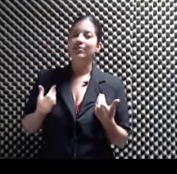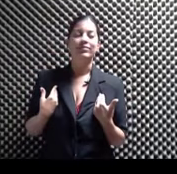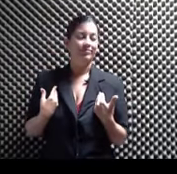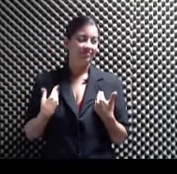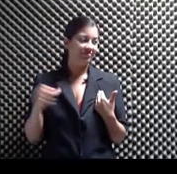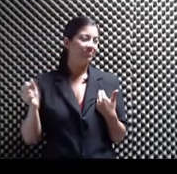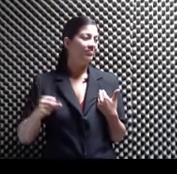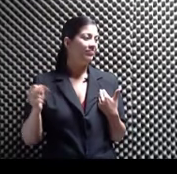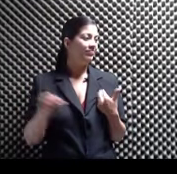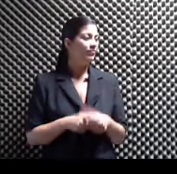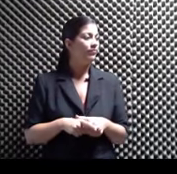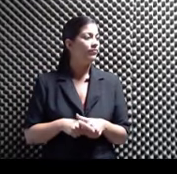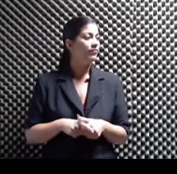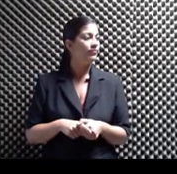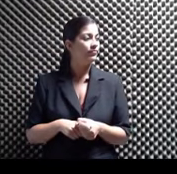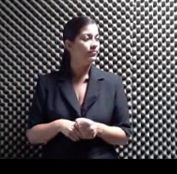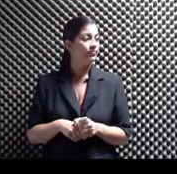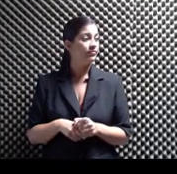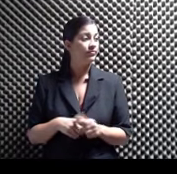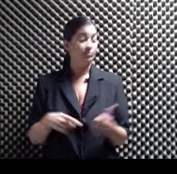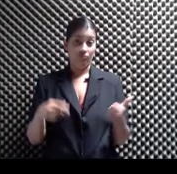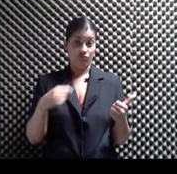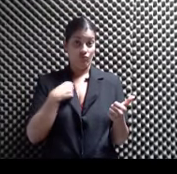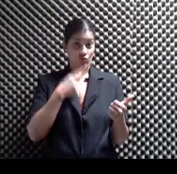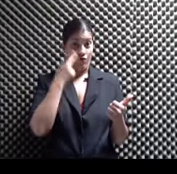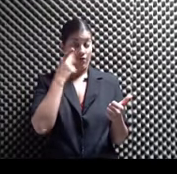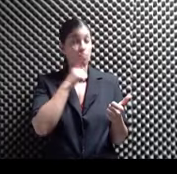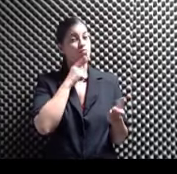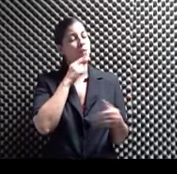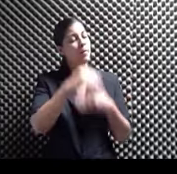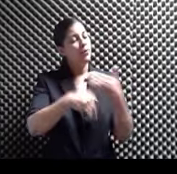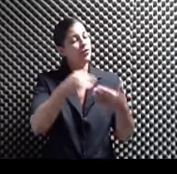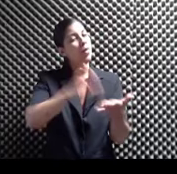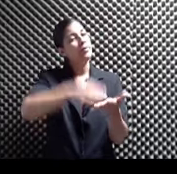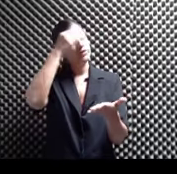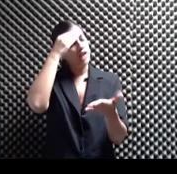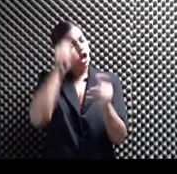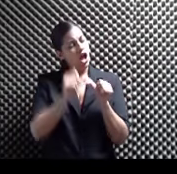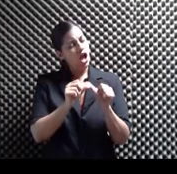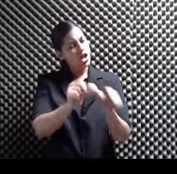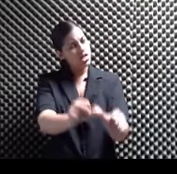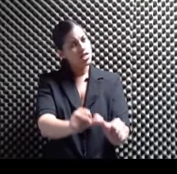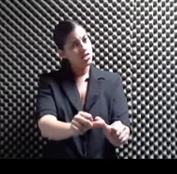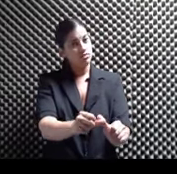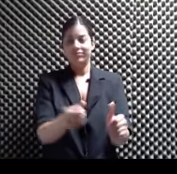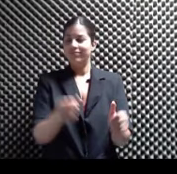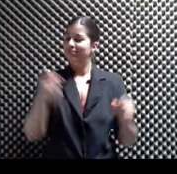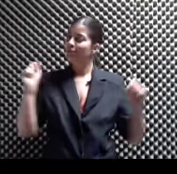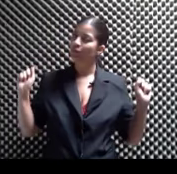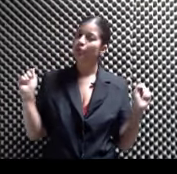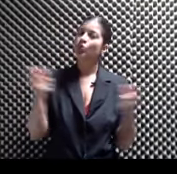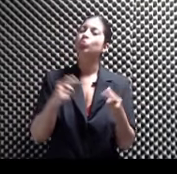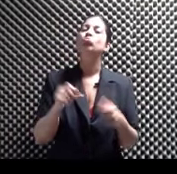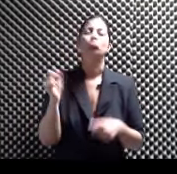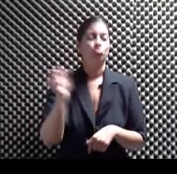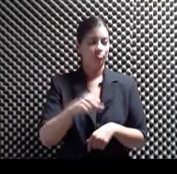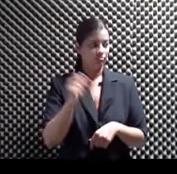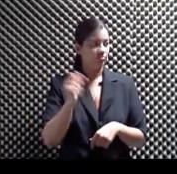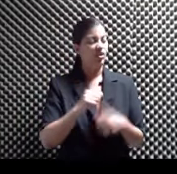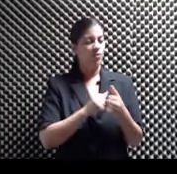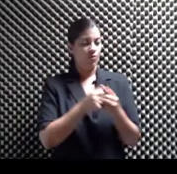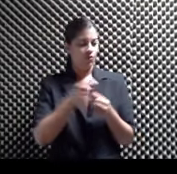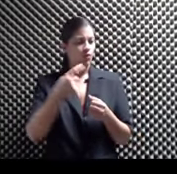imagínate. Sí, sí, sí. No, porque por lo menos yo lo veo como un aprendizaje continuo para todos. Definitivamente. Y entonces, ¿cómo uno